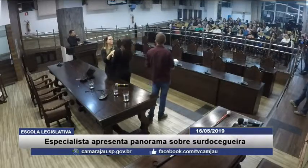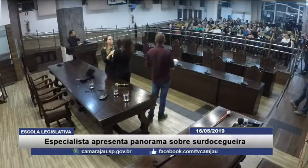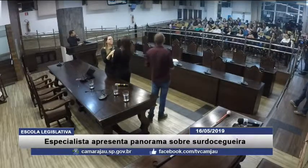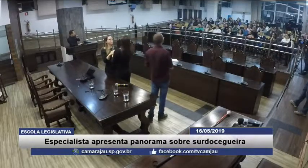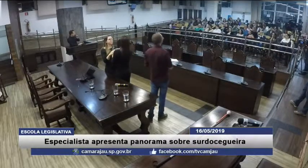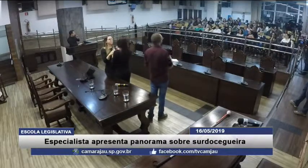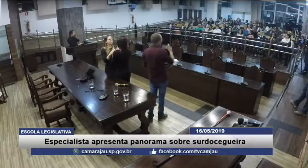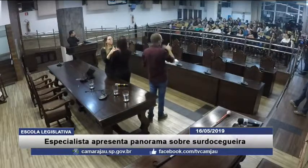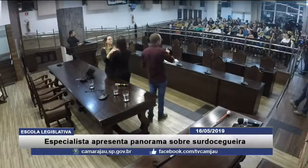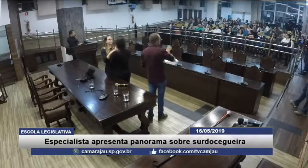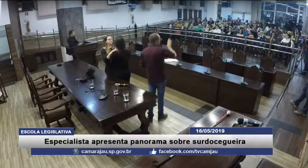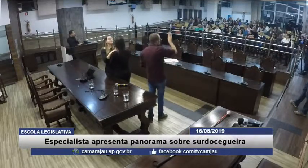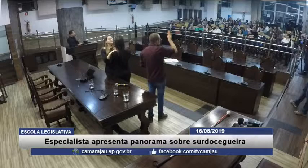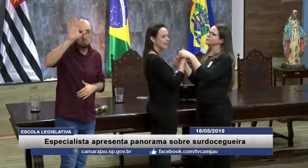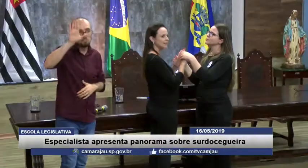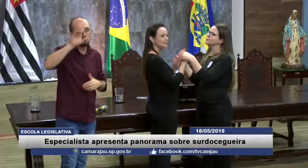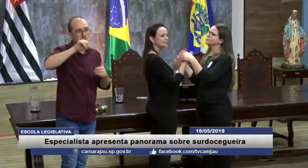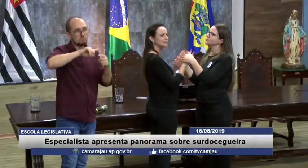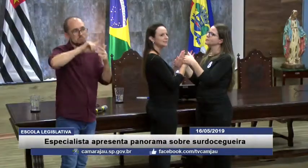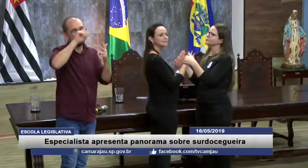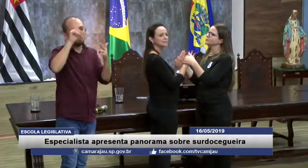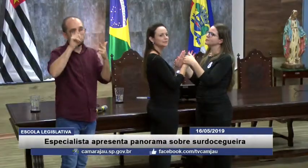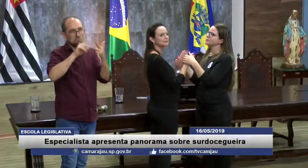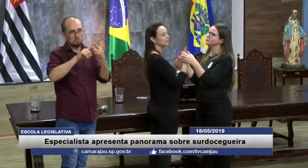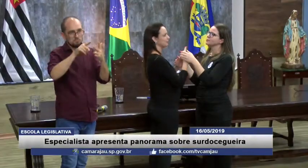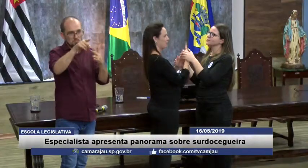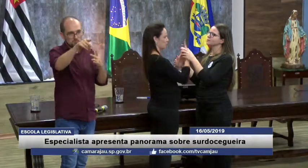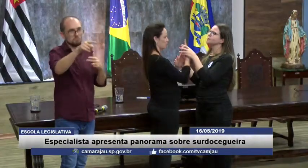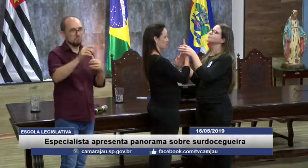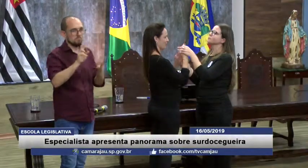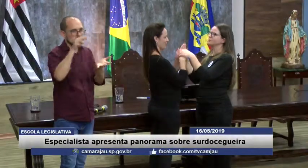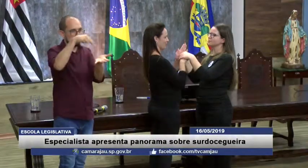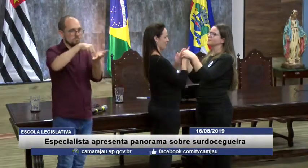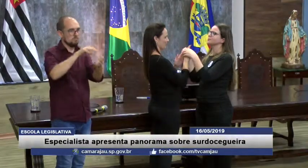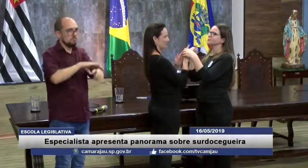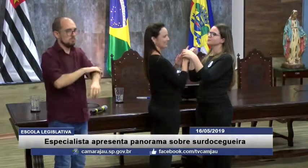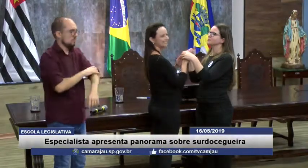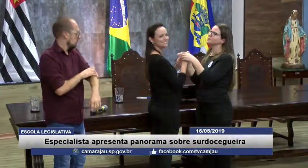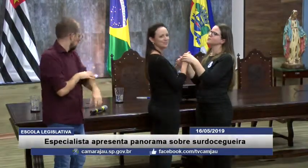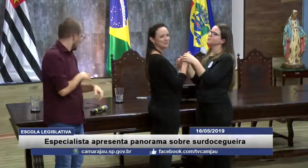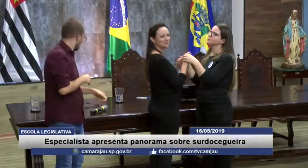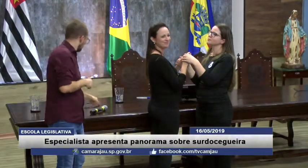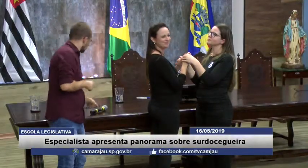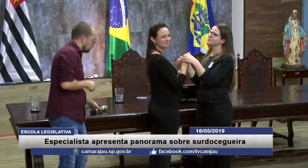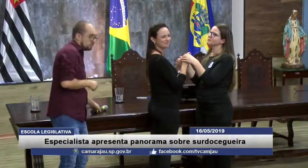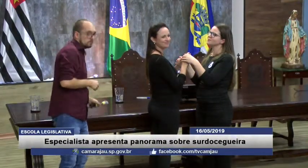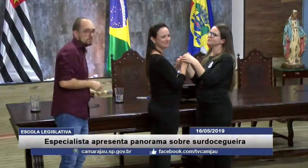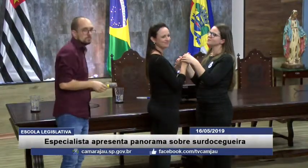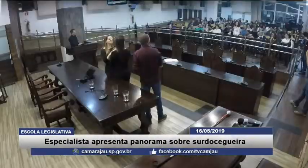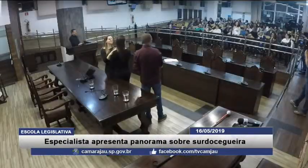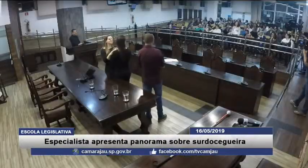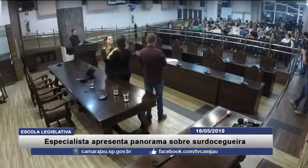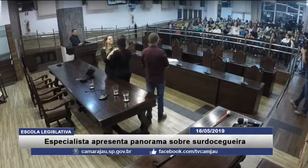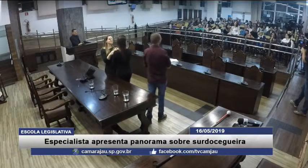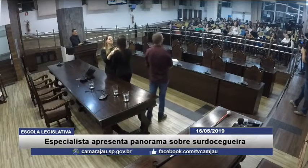Mais alguém gostaria de fazer algum comentário, alguma pergunta? Mais uma pessoa.